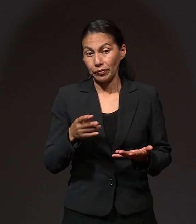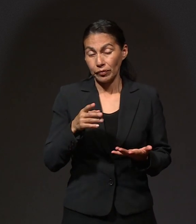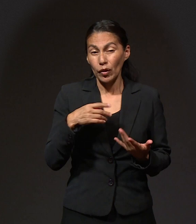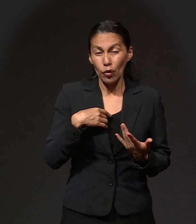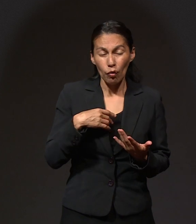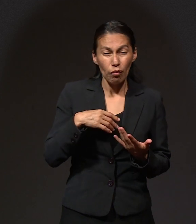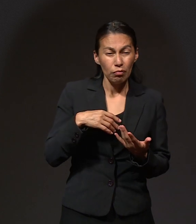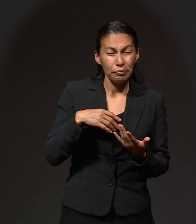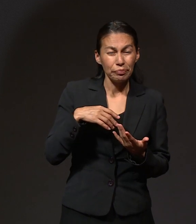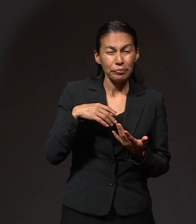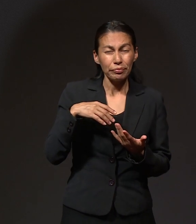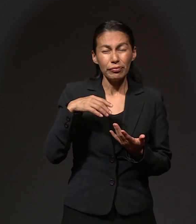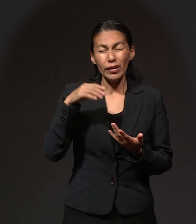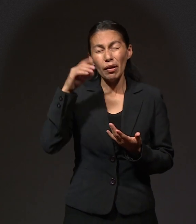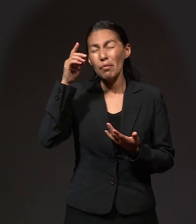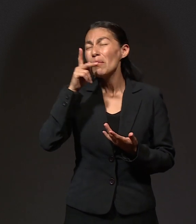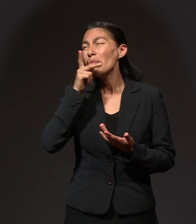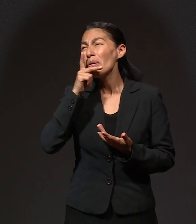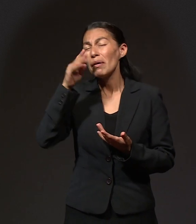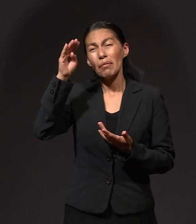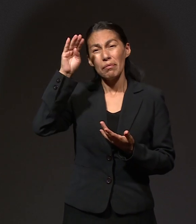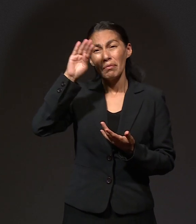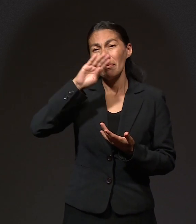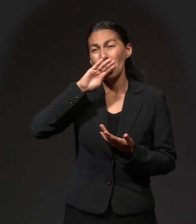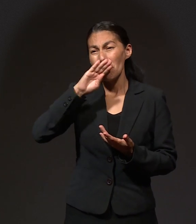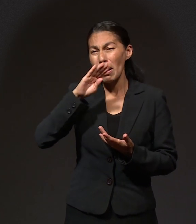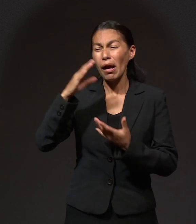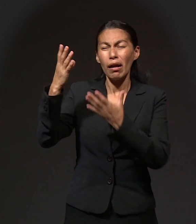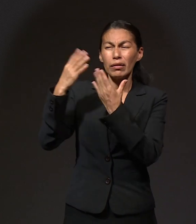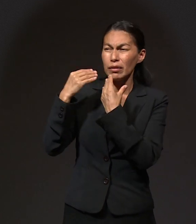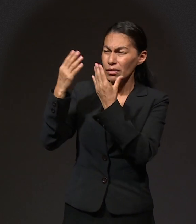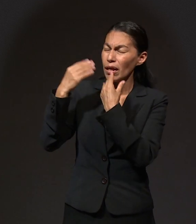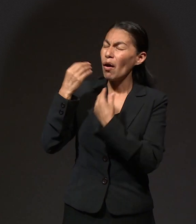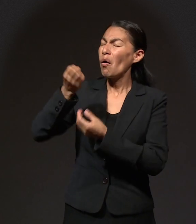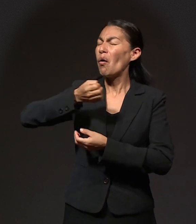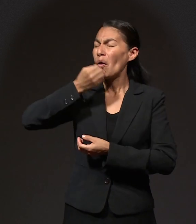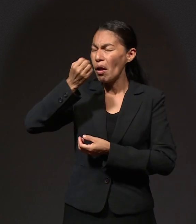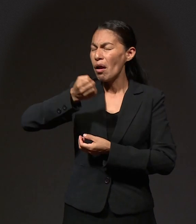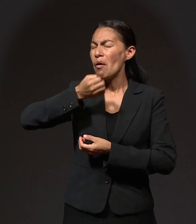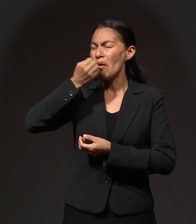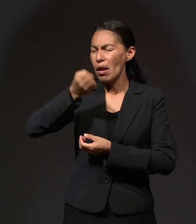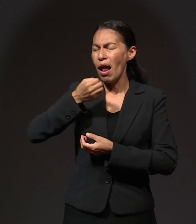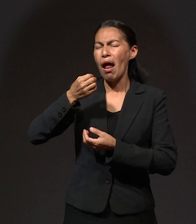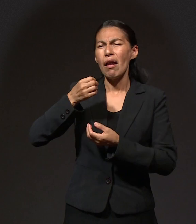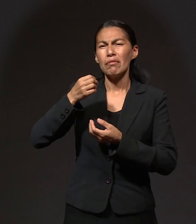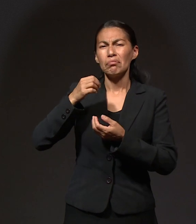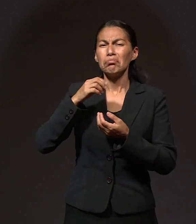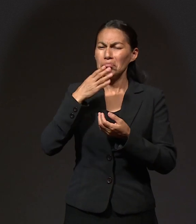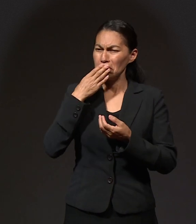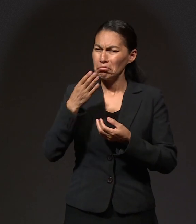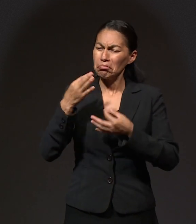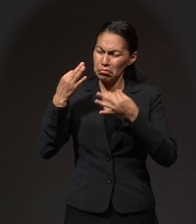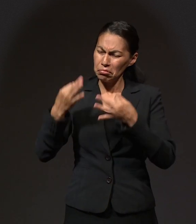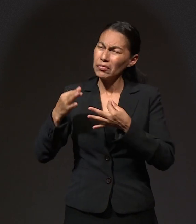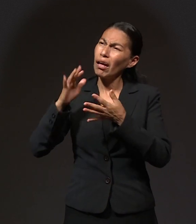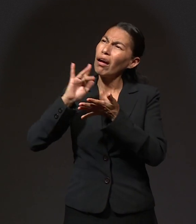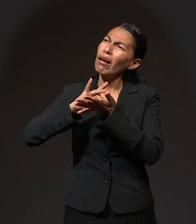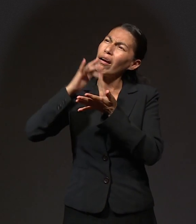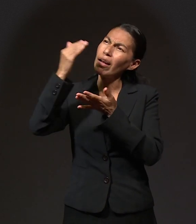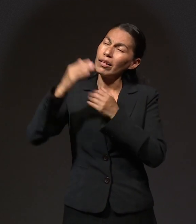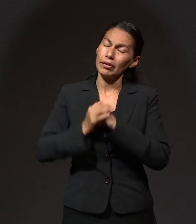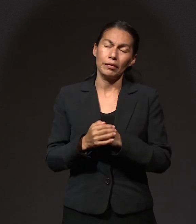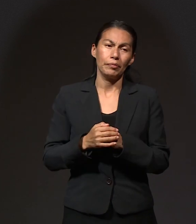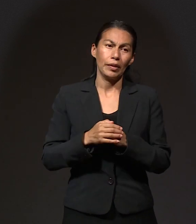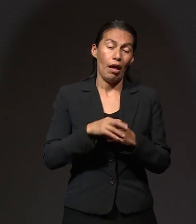que nos enseñaron a comunicarnos con Dios como un amigo. No repetir simplemente cosas memorizadas, sino